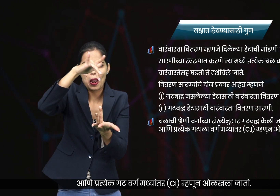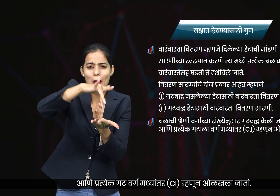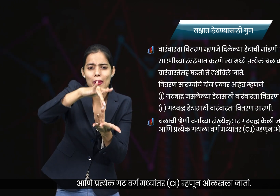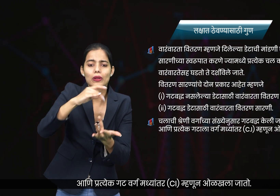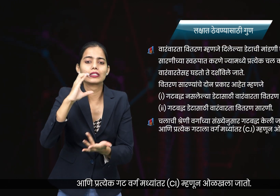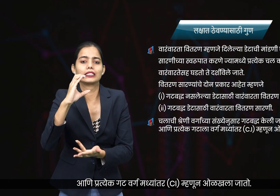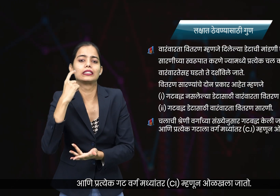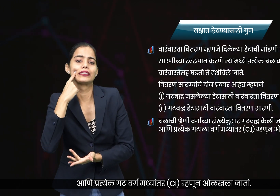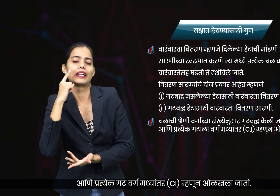ओळखला जातो.